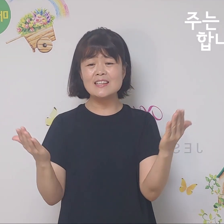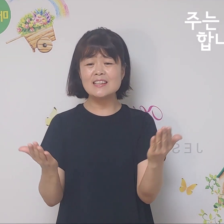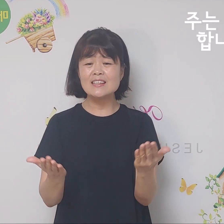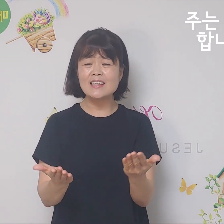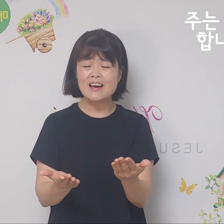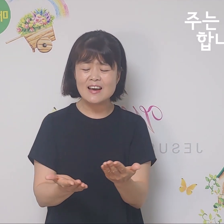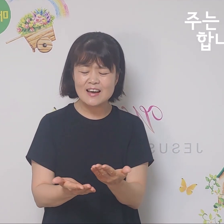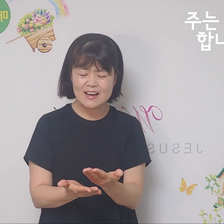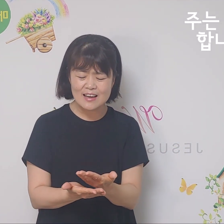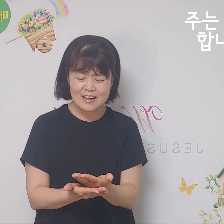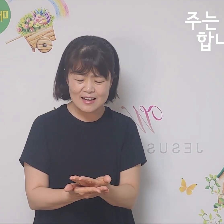완전합니다.